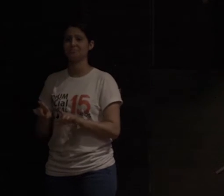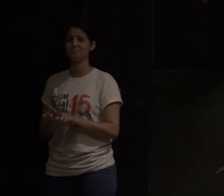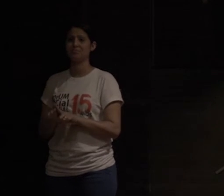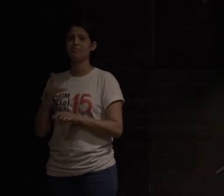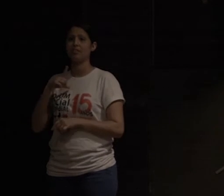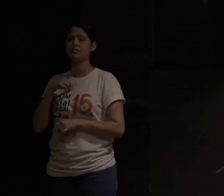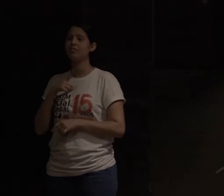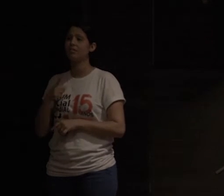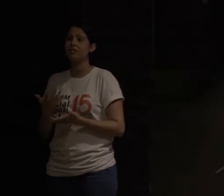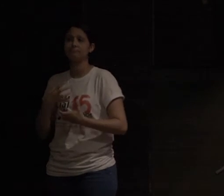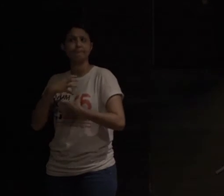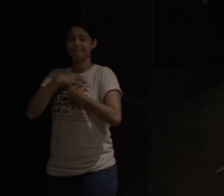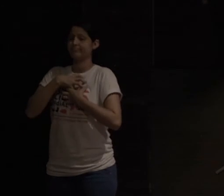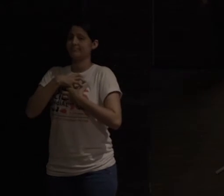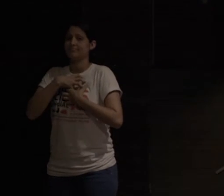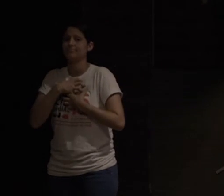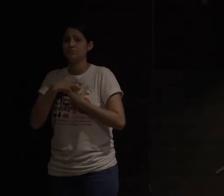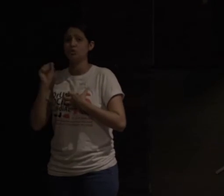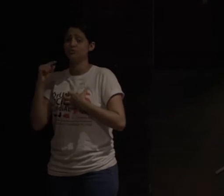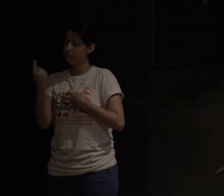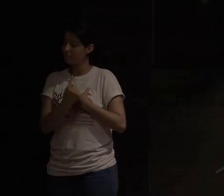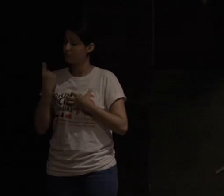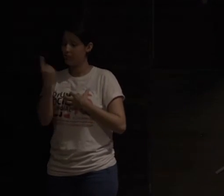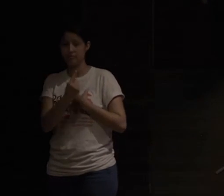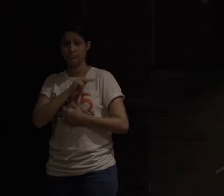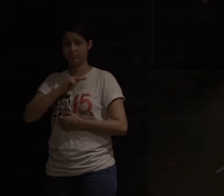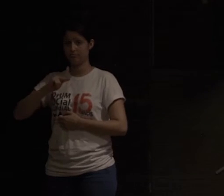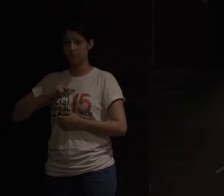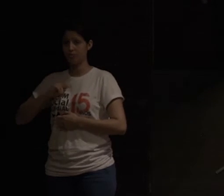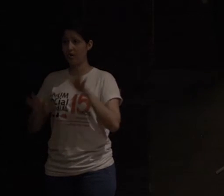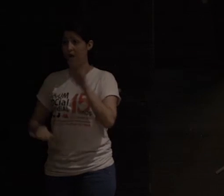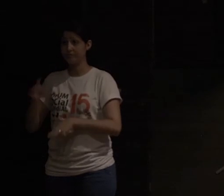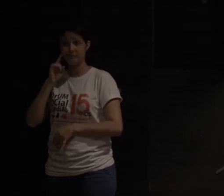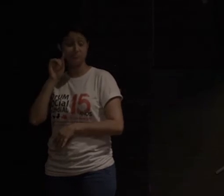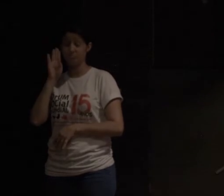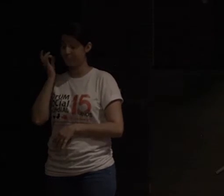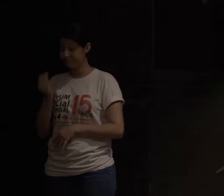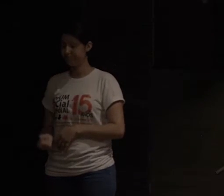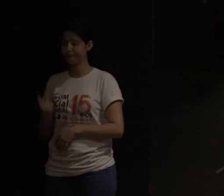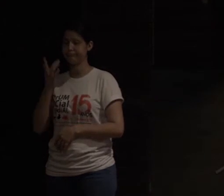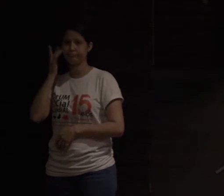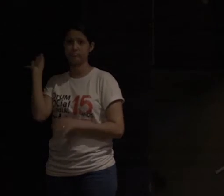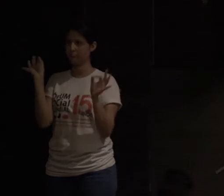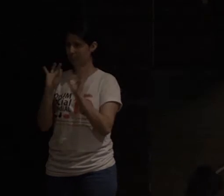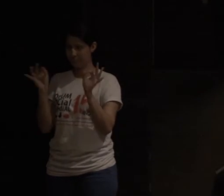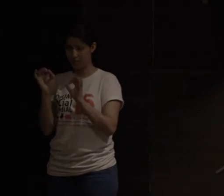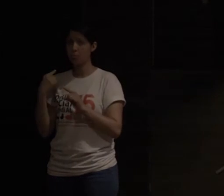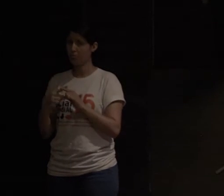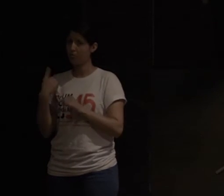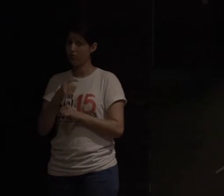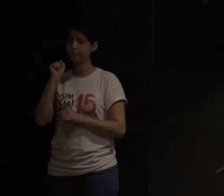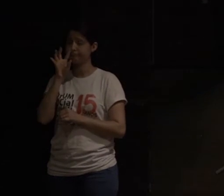É termos esse sentido de que somos, quando muito, ignorantes esclarecidos. Porque sabemos que somos